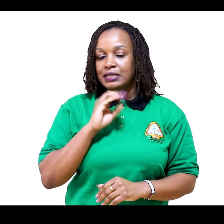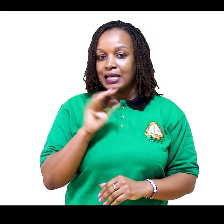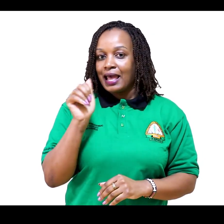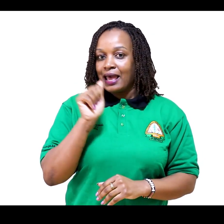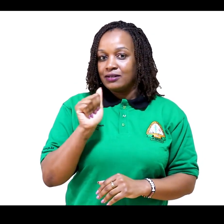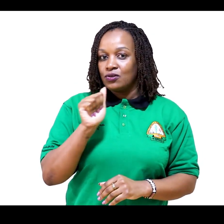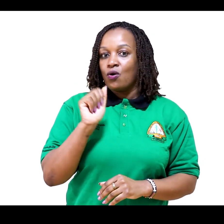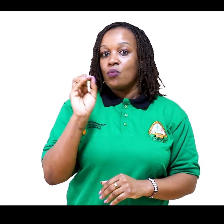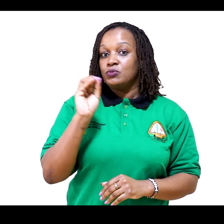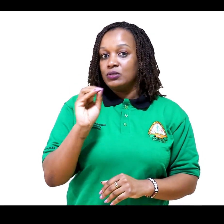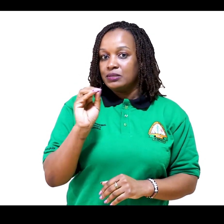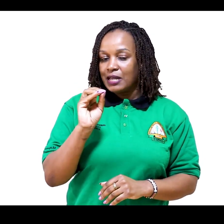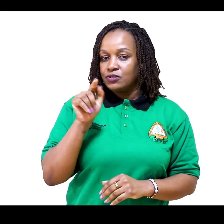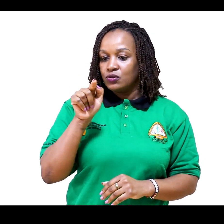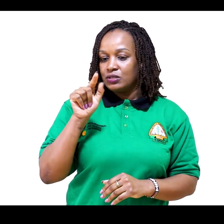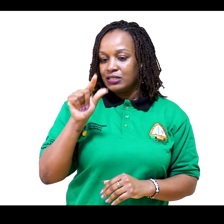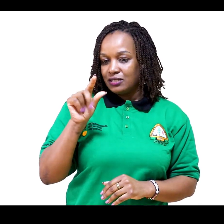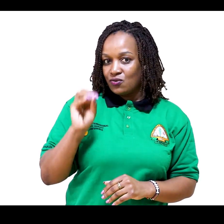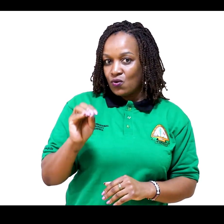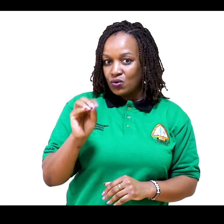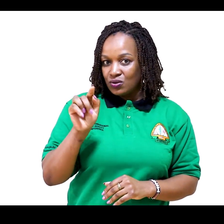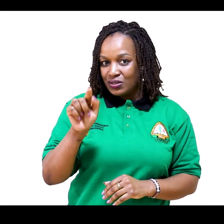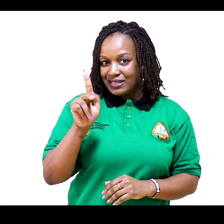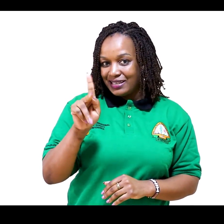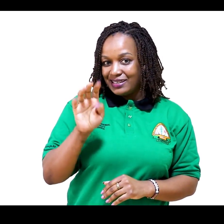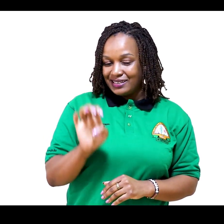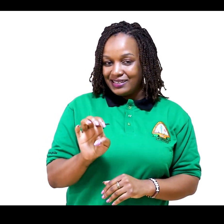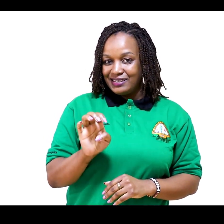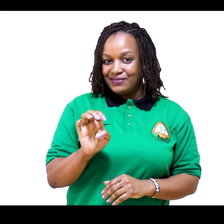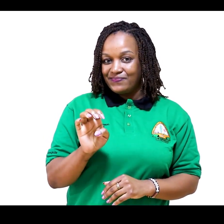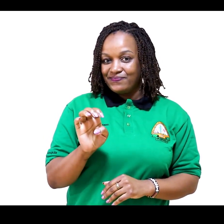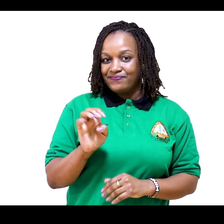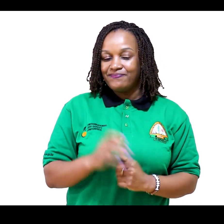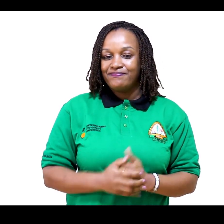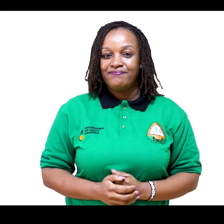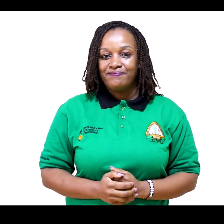info@ombudsman.go.ke au complain@ombudsman.go.ke.